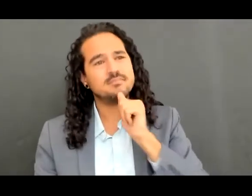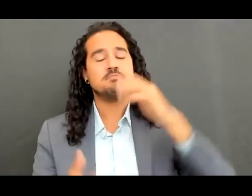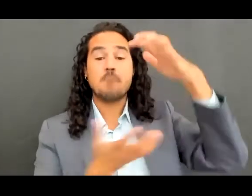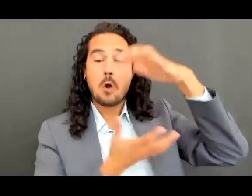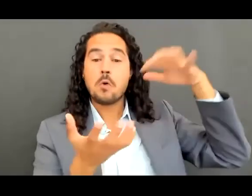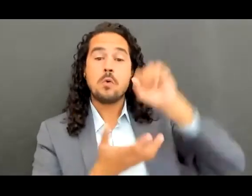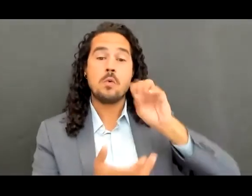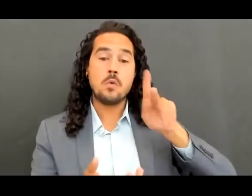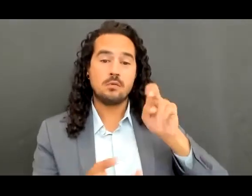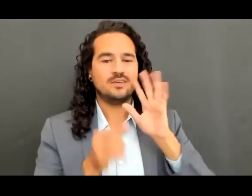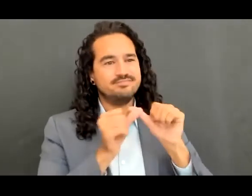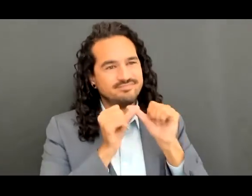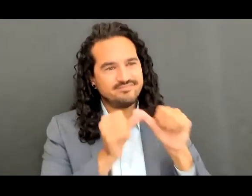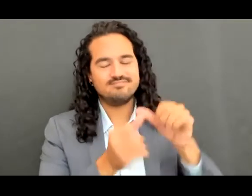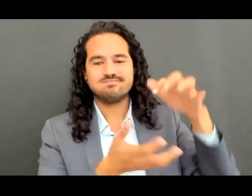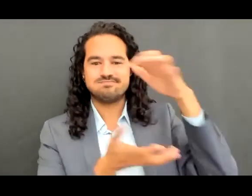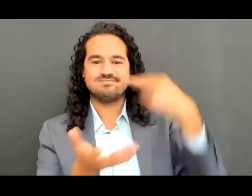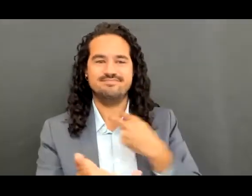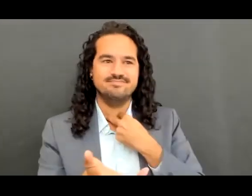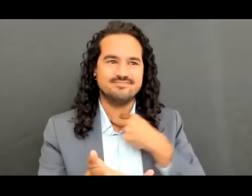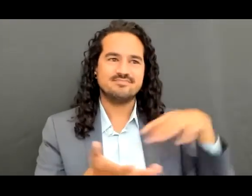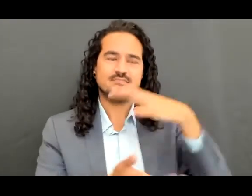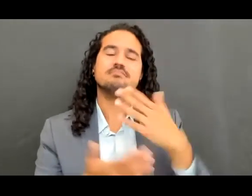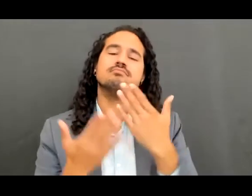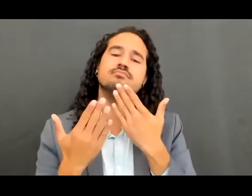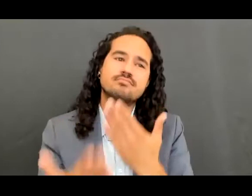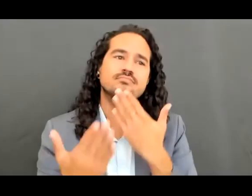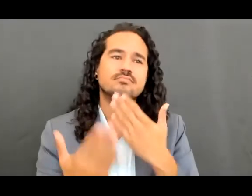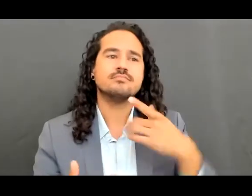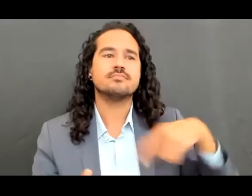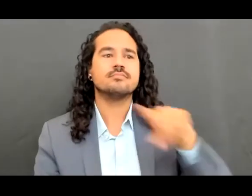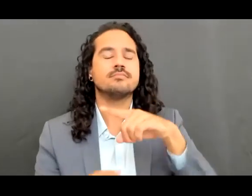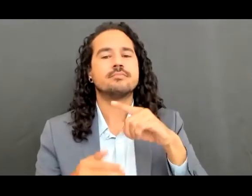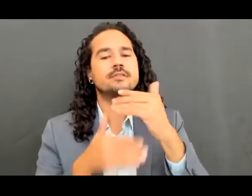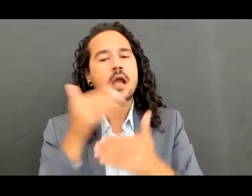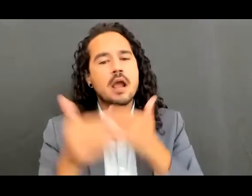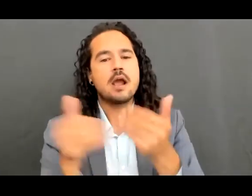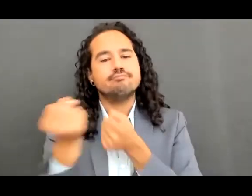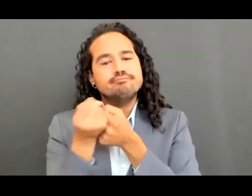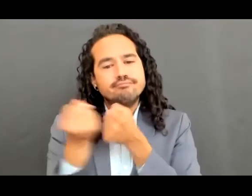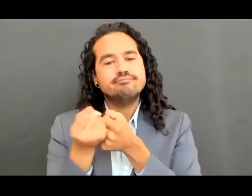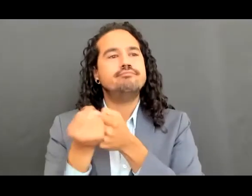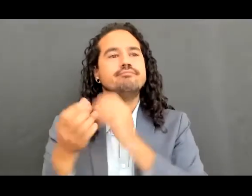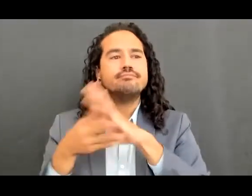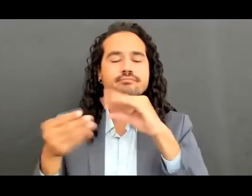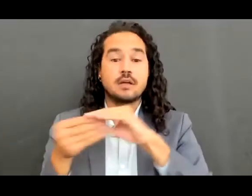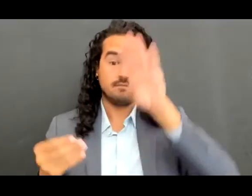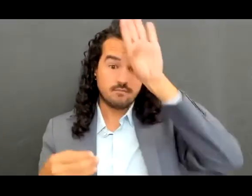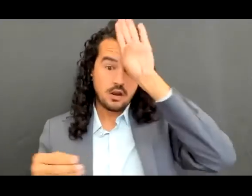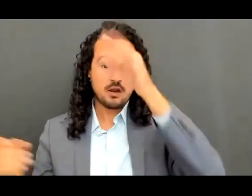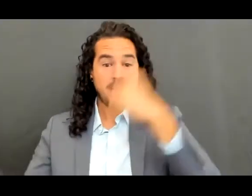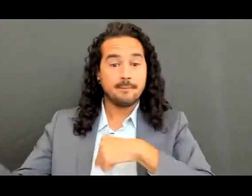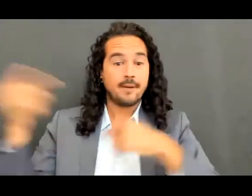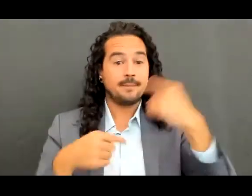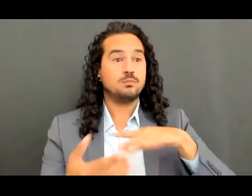gracias por sus palabras. También nuestros amigos de Montana, de Idaho,